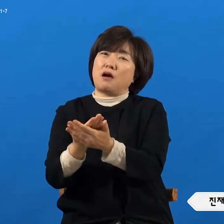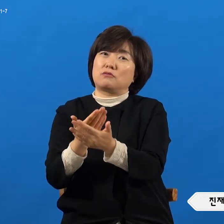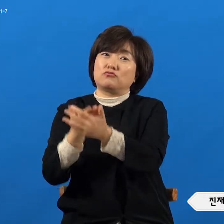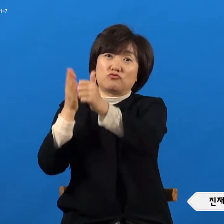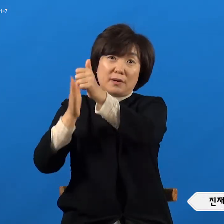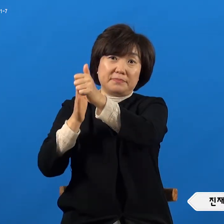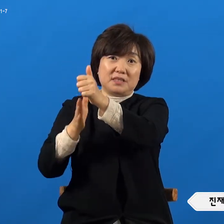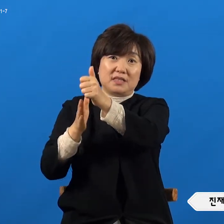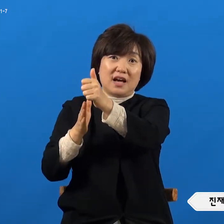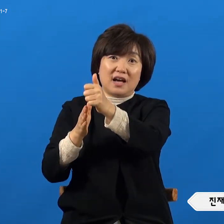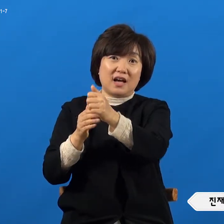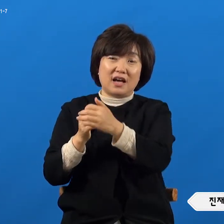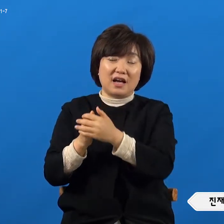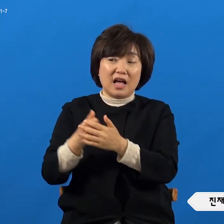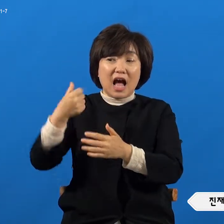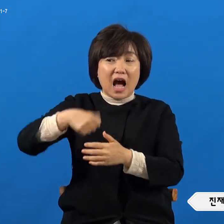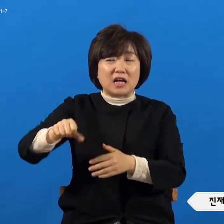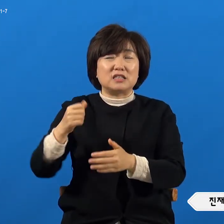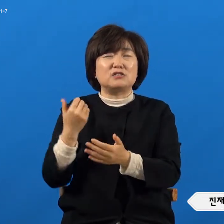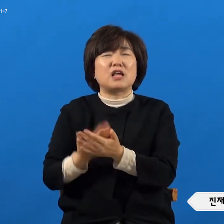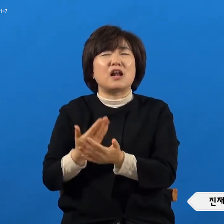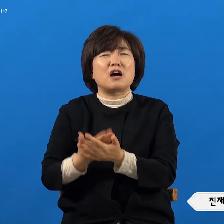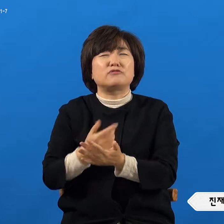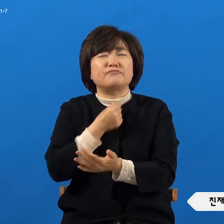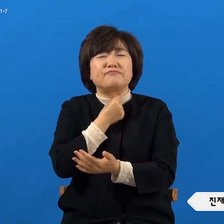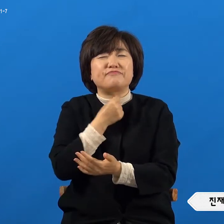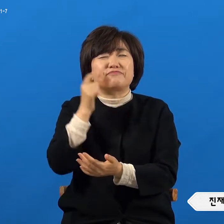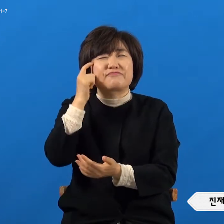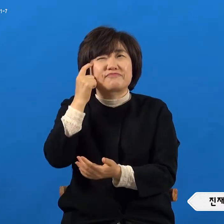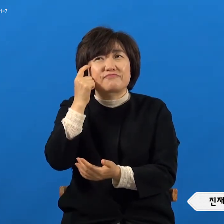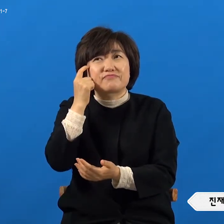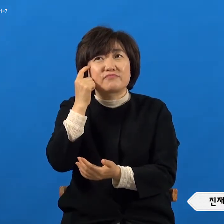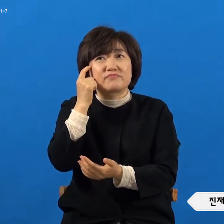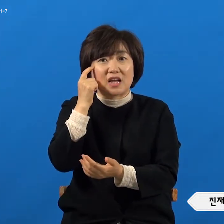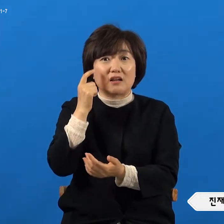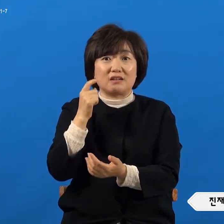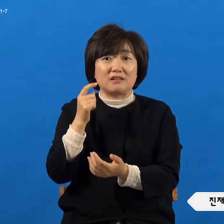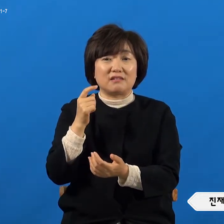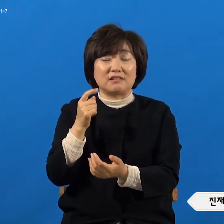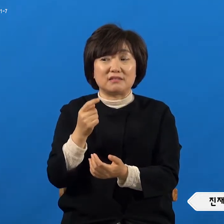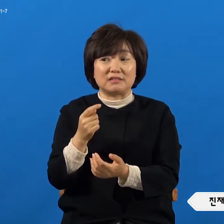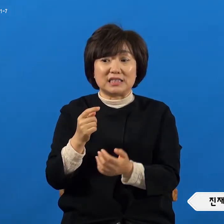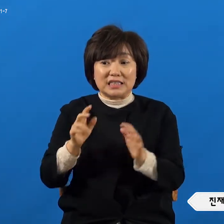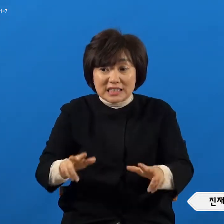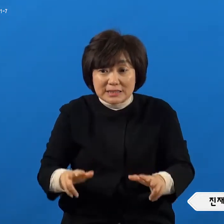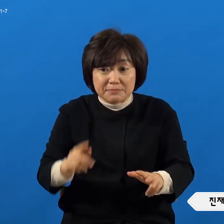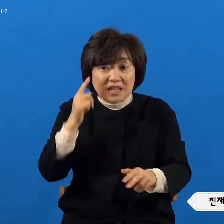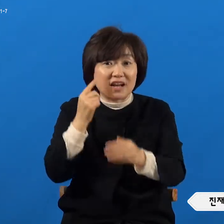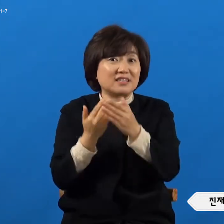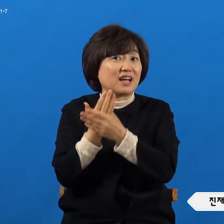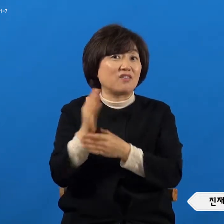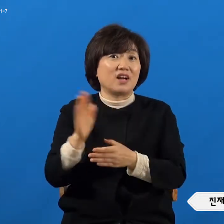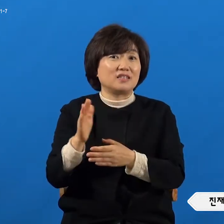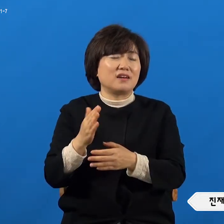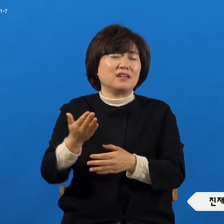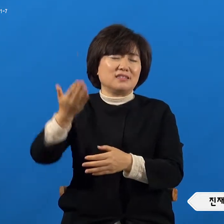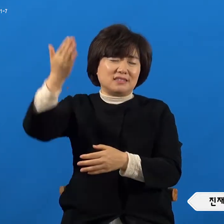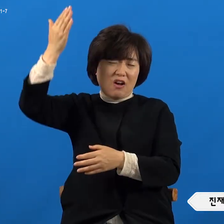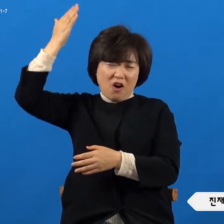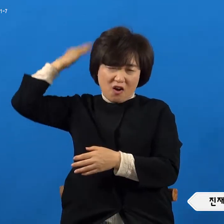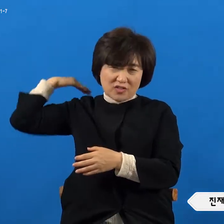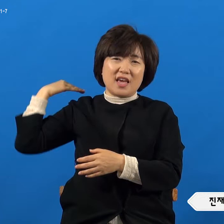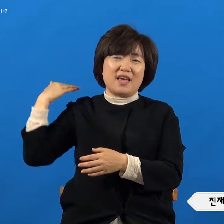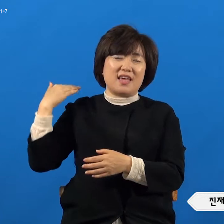이것은 한순간에 생겨난 것이 아닙니다. 이 비전은 이미 창세기 12장에 하나님께서